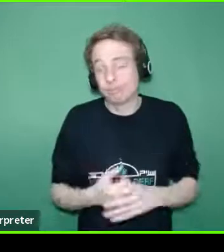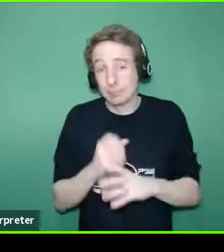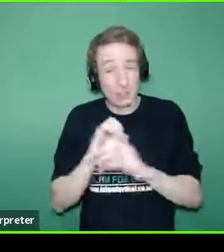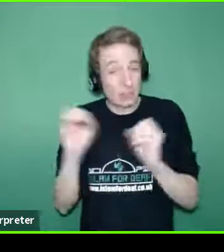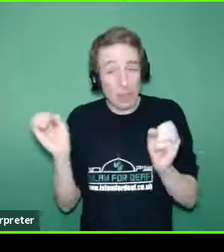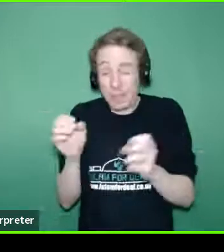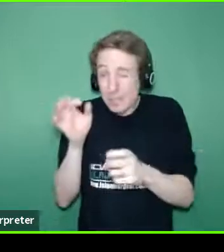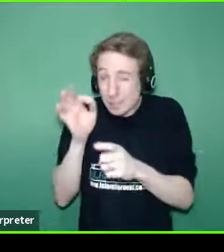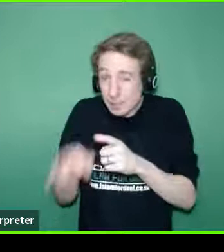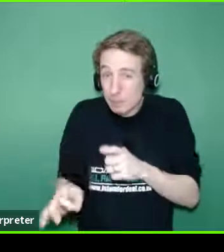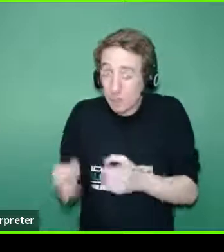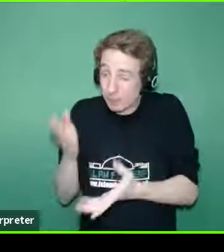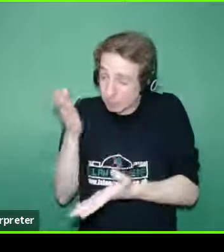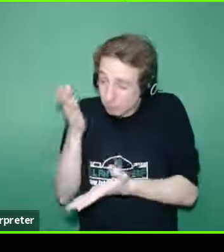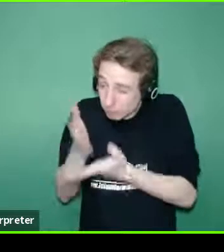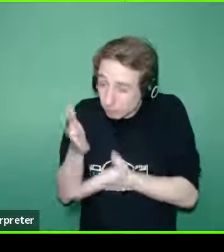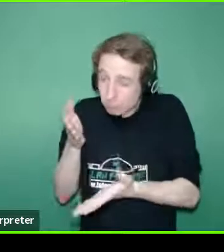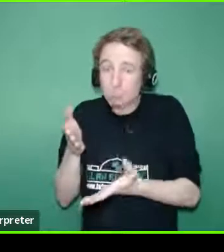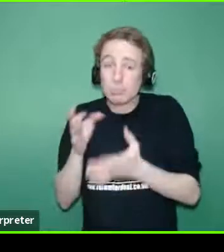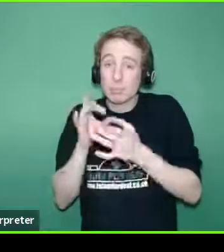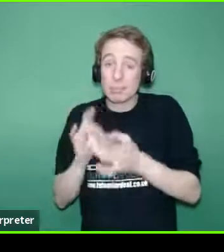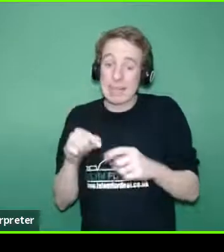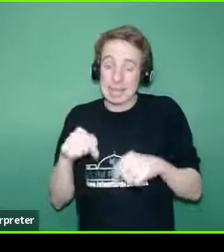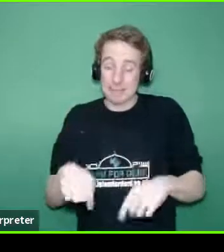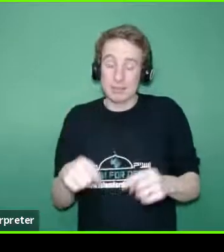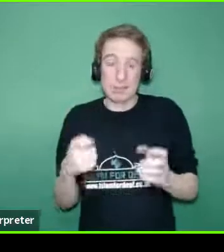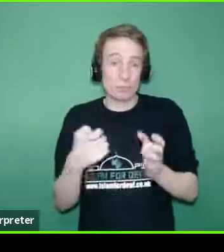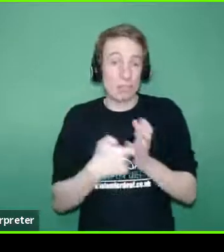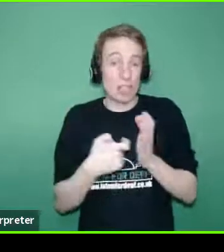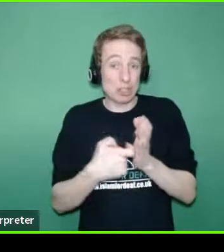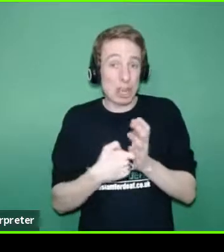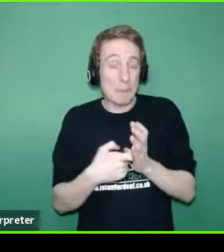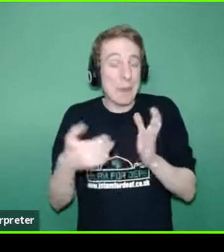من هذه الأحاديث ما